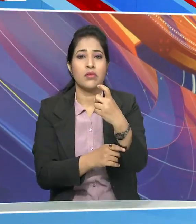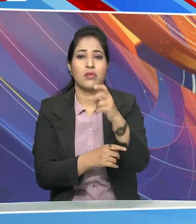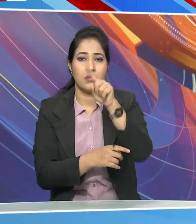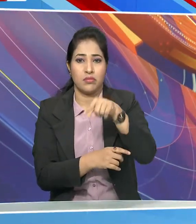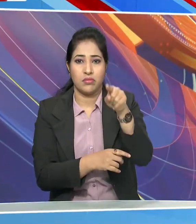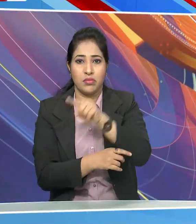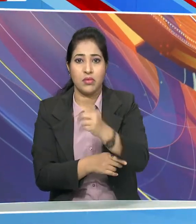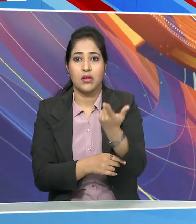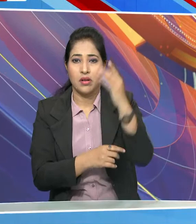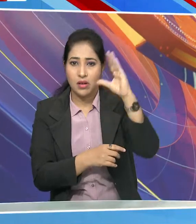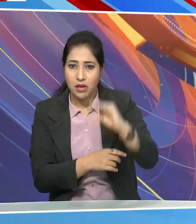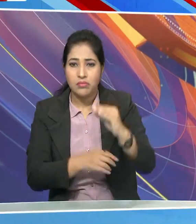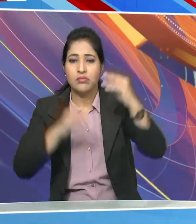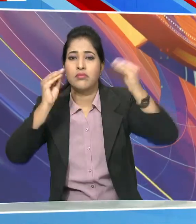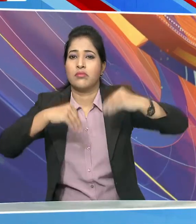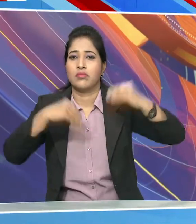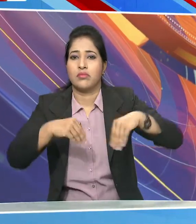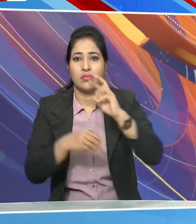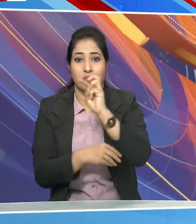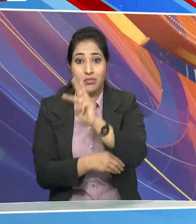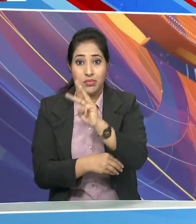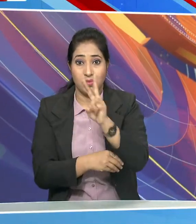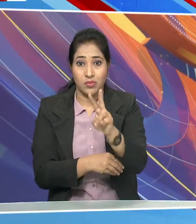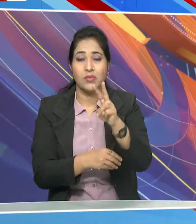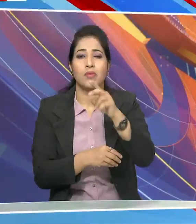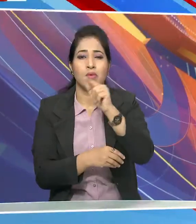32% कम बारिश हुई है